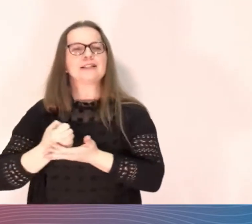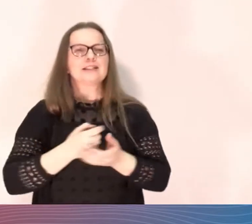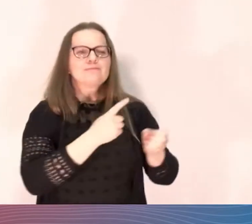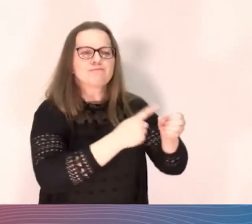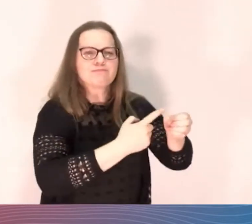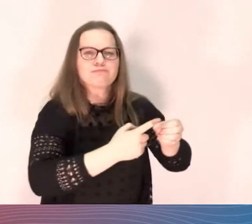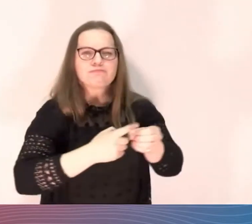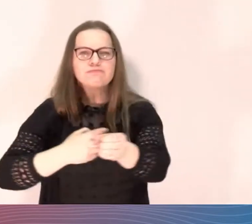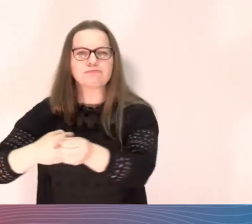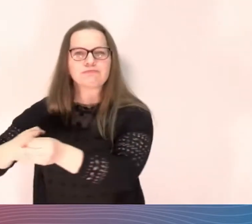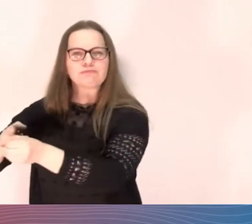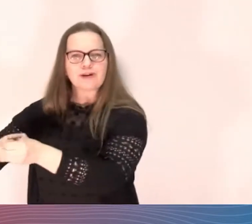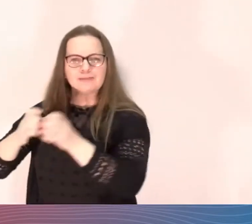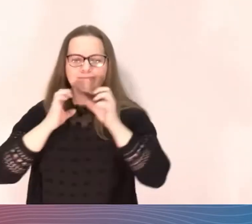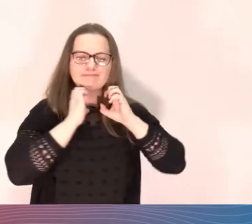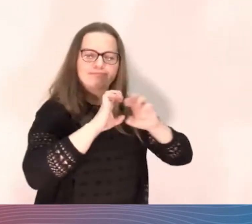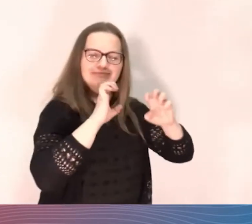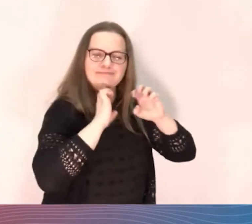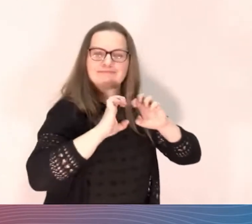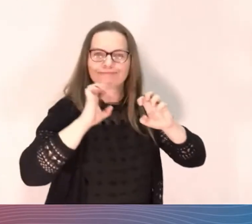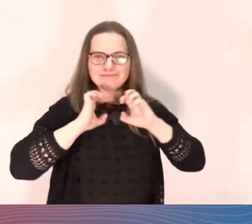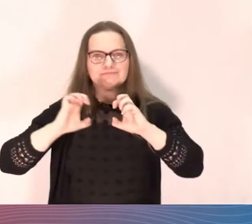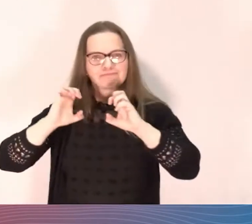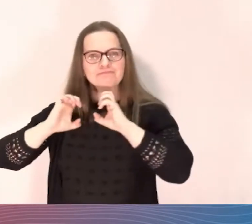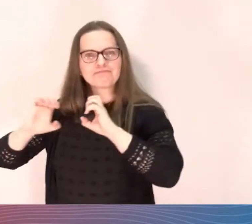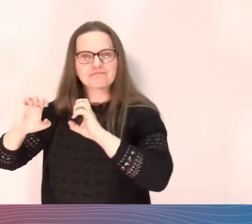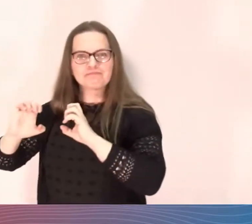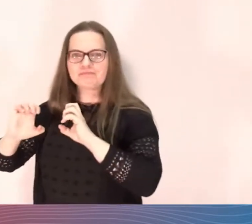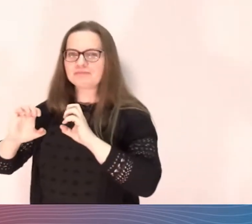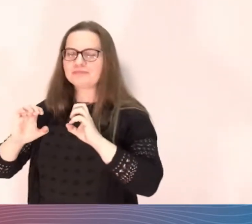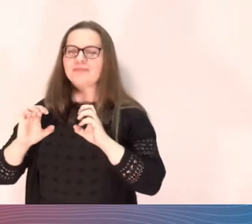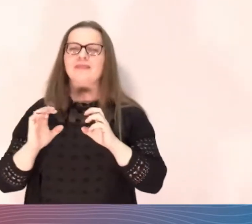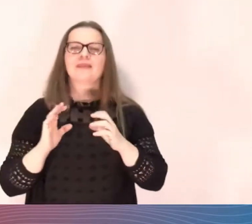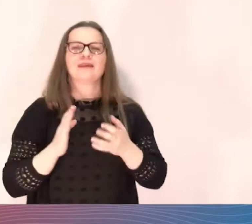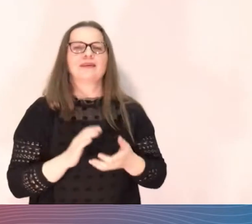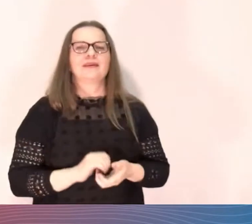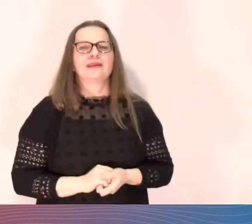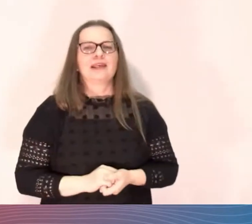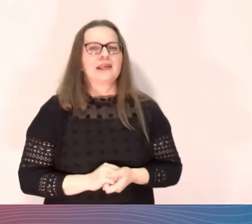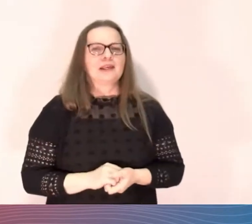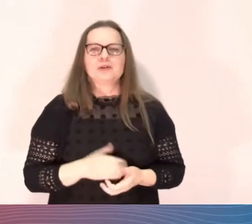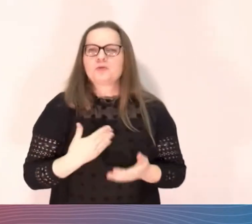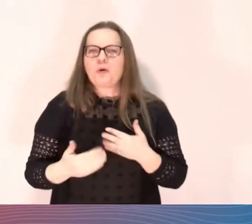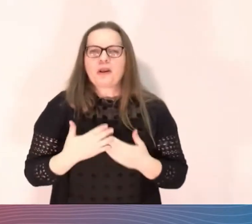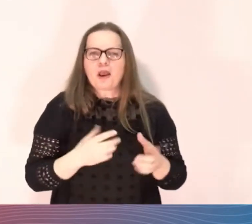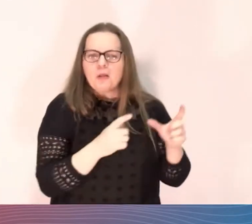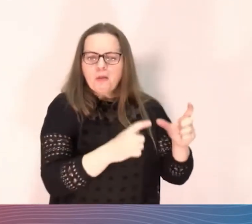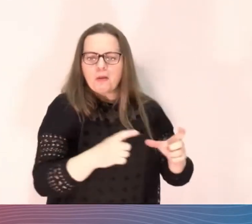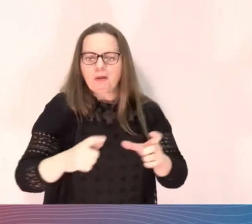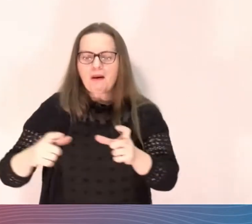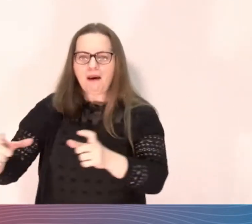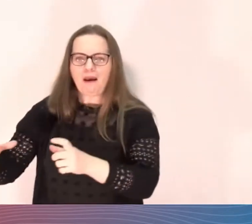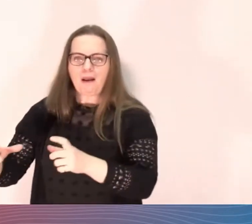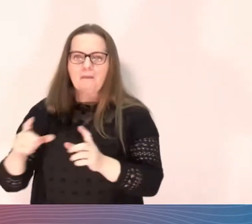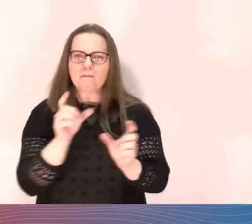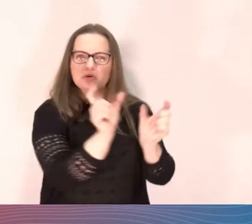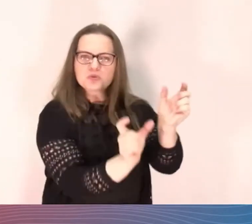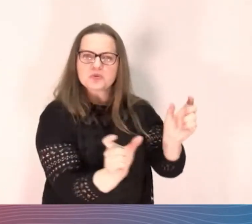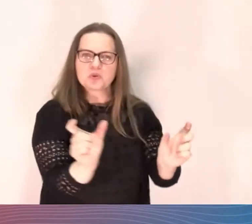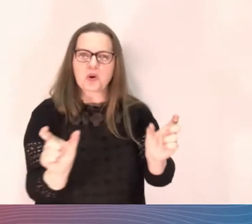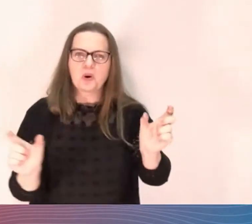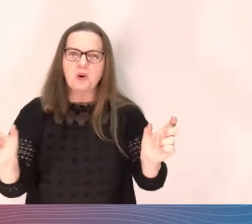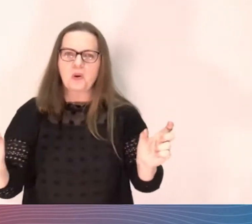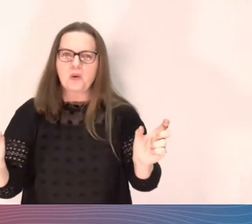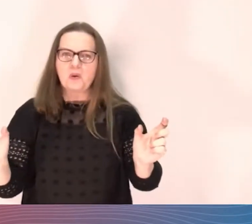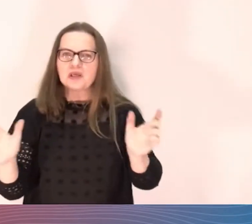do reino nas ruas, onde estavam aquelas ovelhas aflitas,